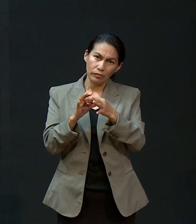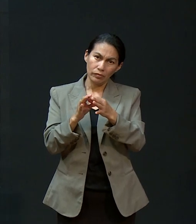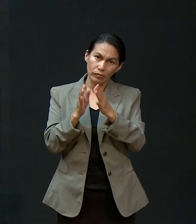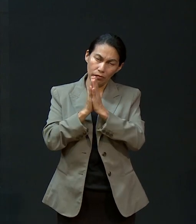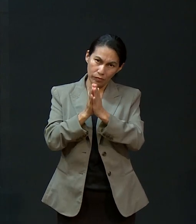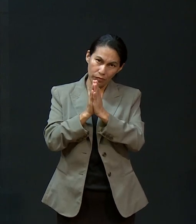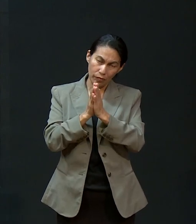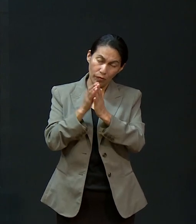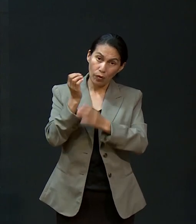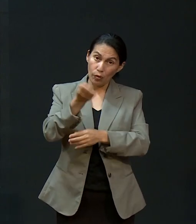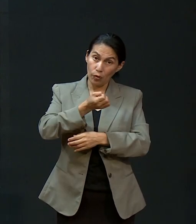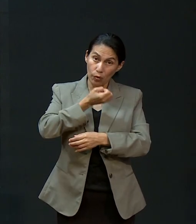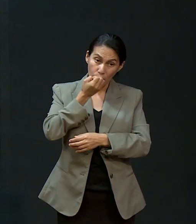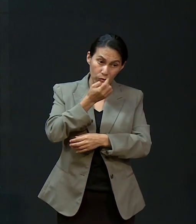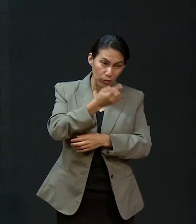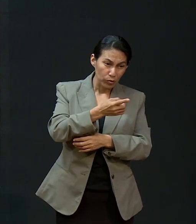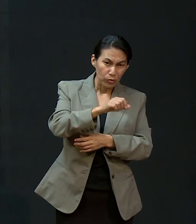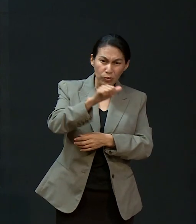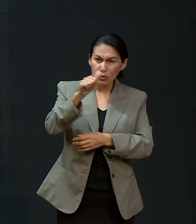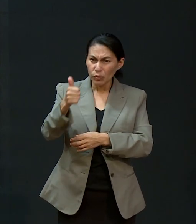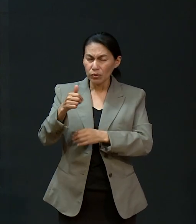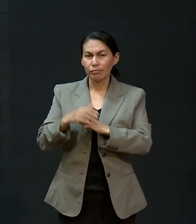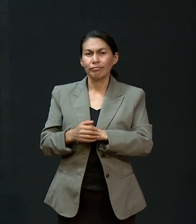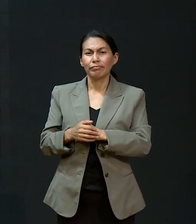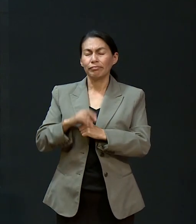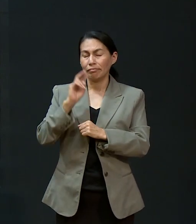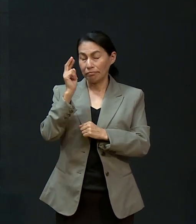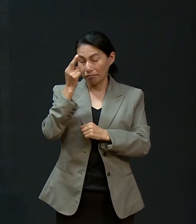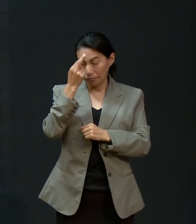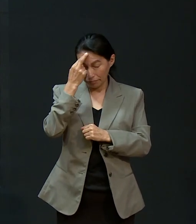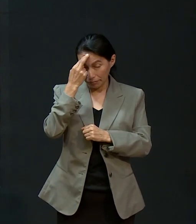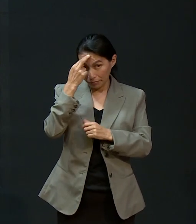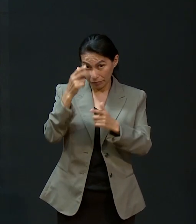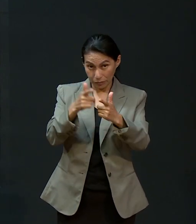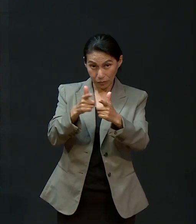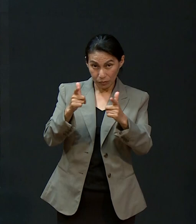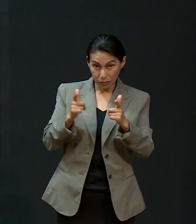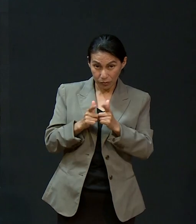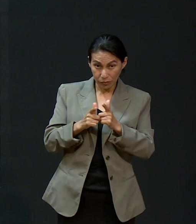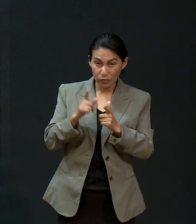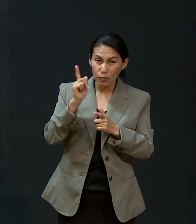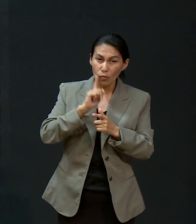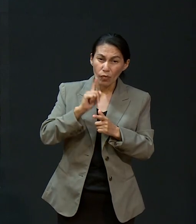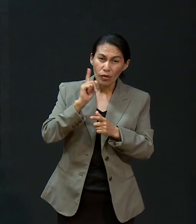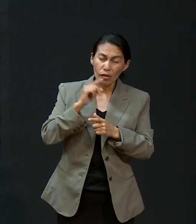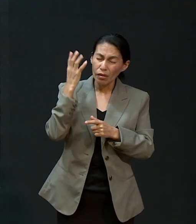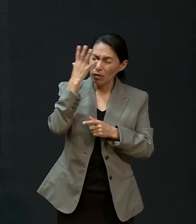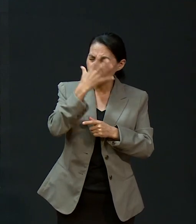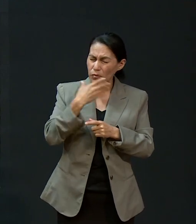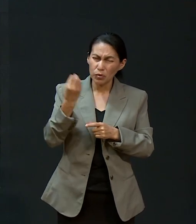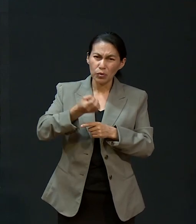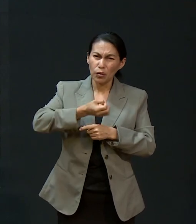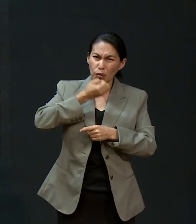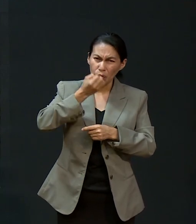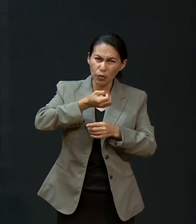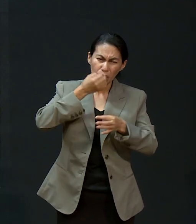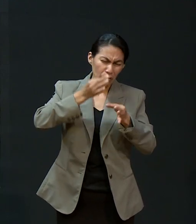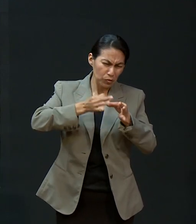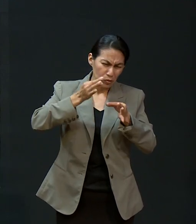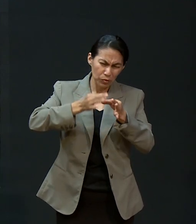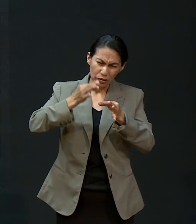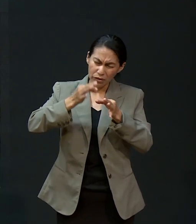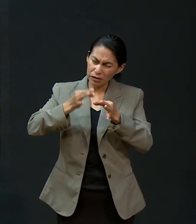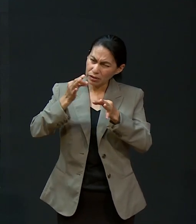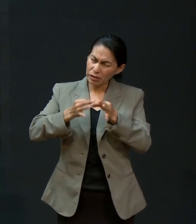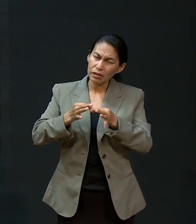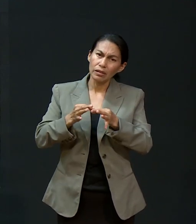unirnos en oración. Oremos los unos por los otros. Recuerden que hay un grupo de hermosas guerreras de la oración que